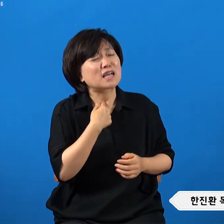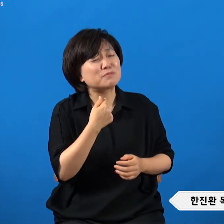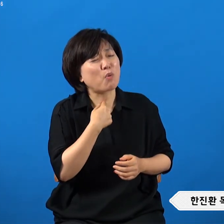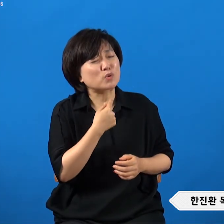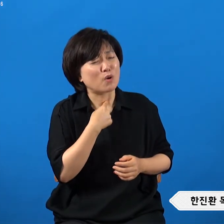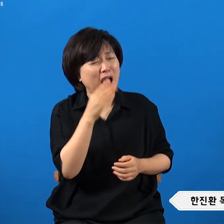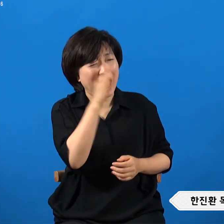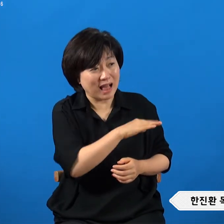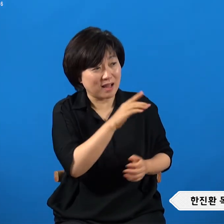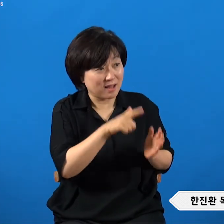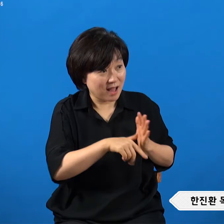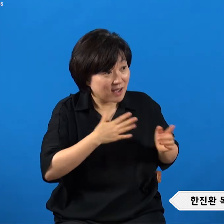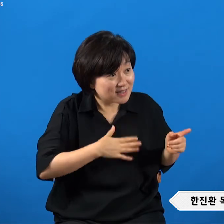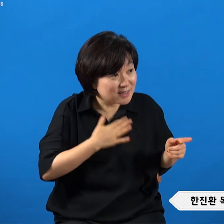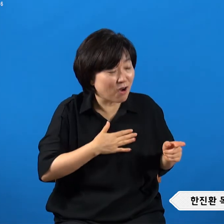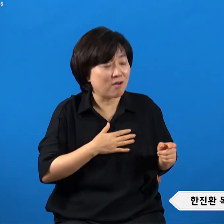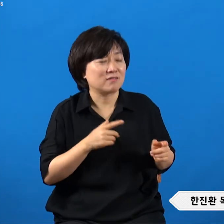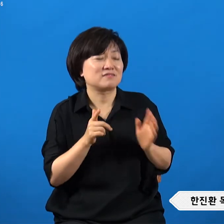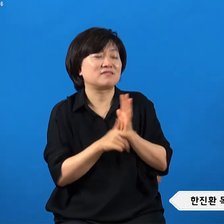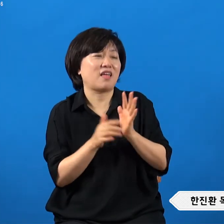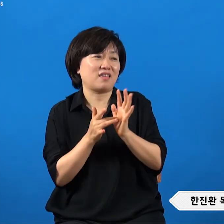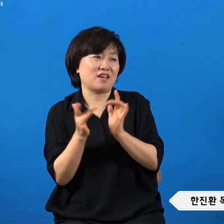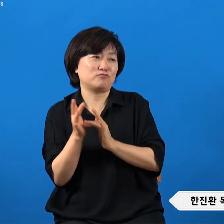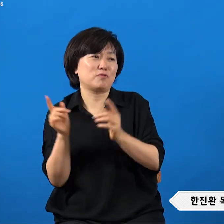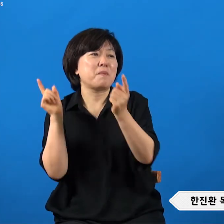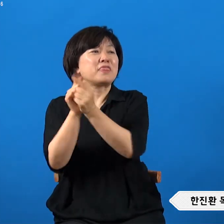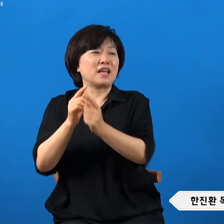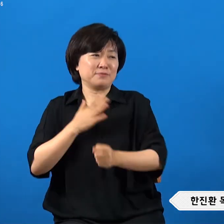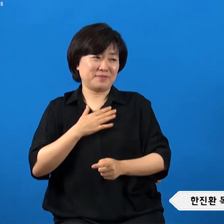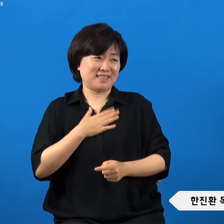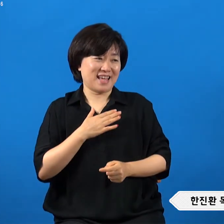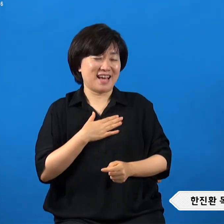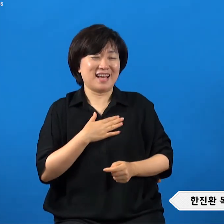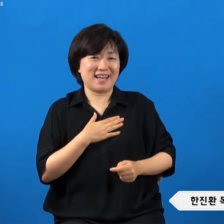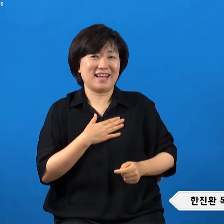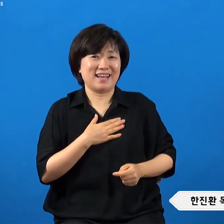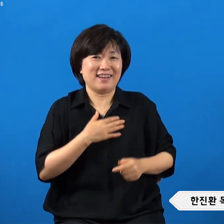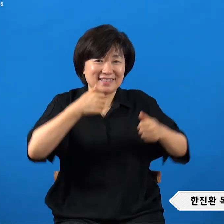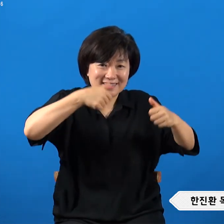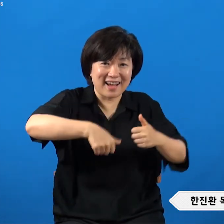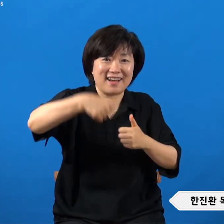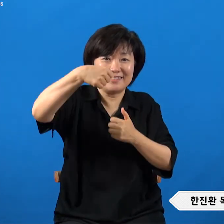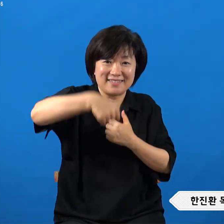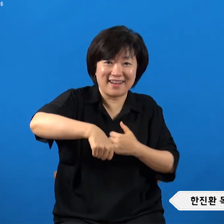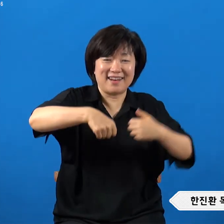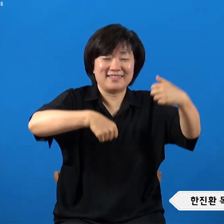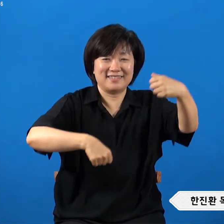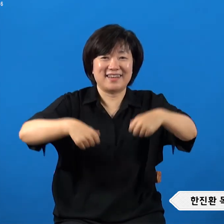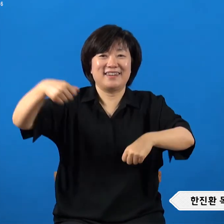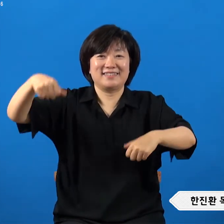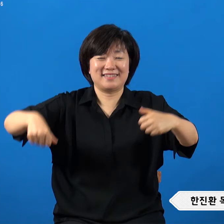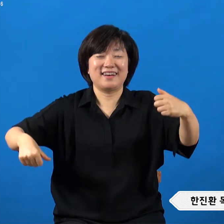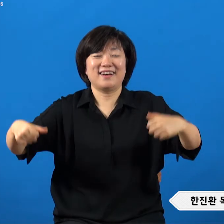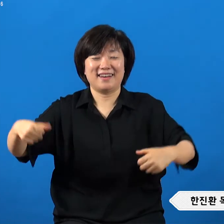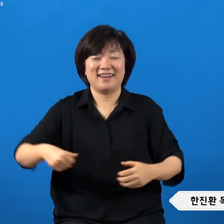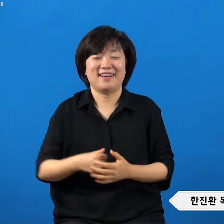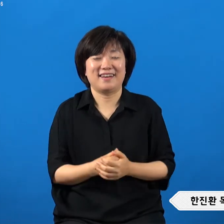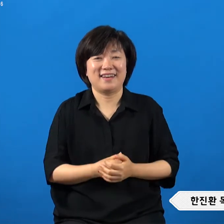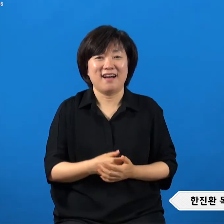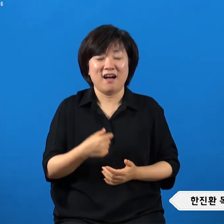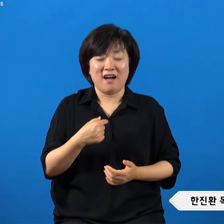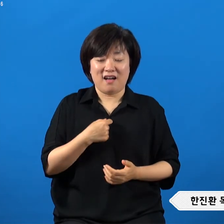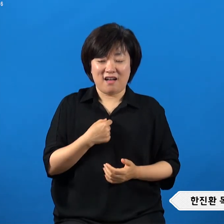기억하시지요? 그날 밤에 제가 예수님 만난 사람입니다. 그러면서 인사를 하는 것입니다.